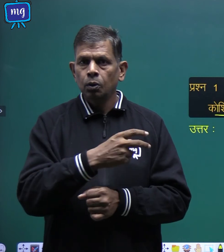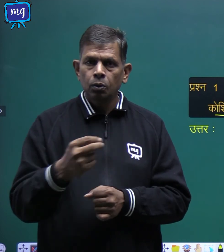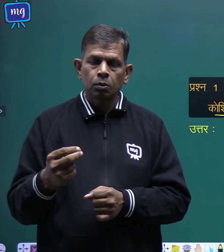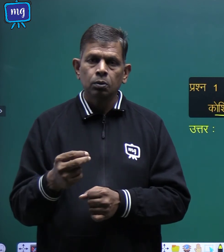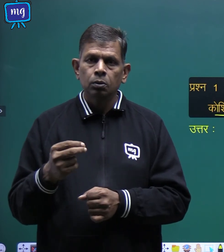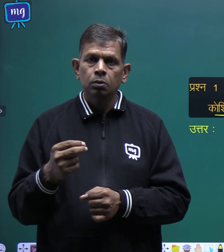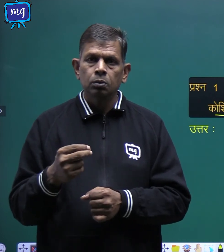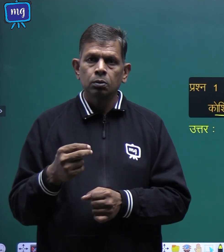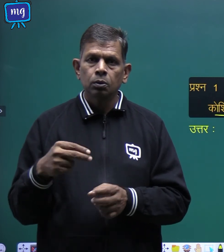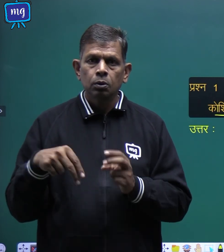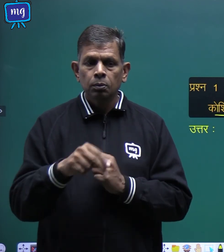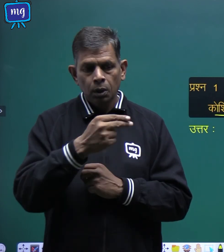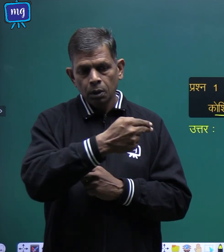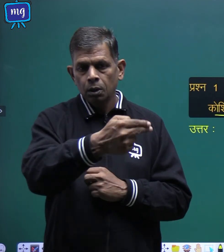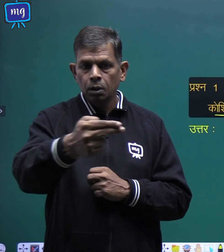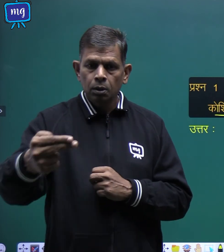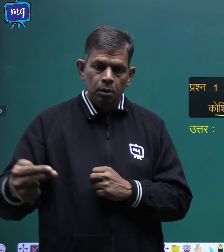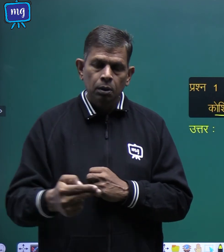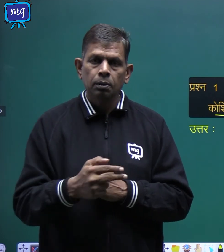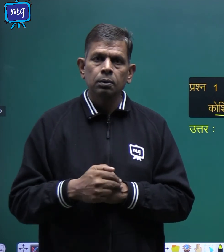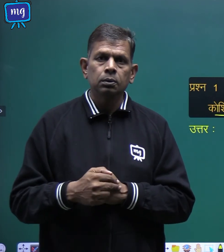उसमें नाम भी लिखना।